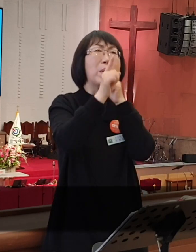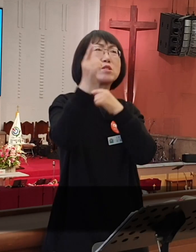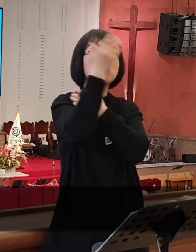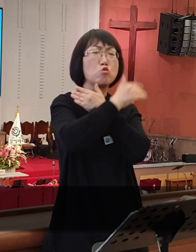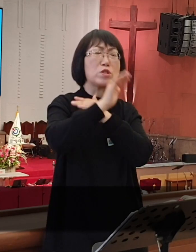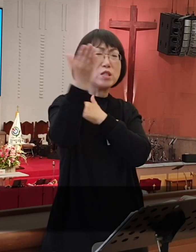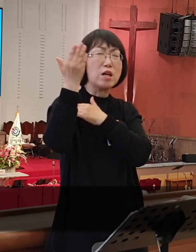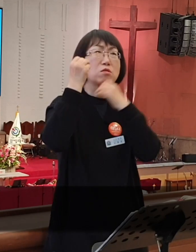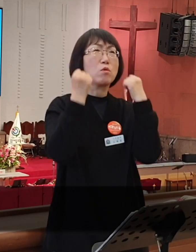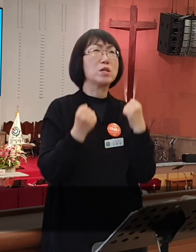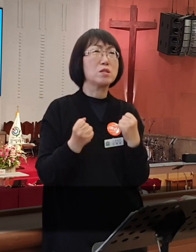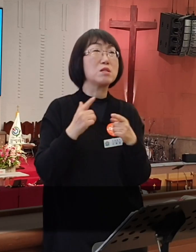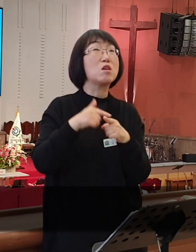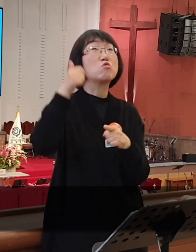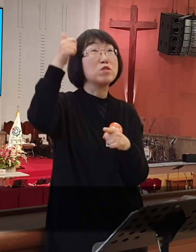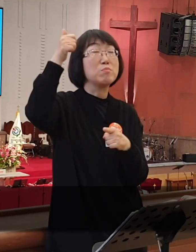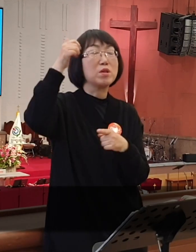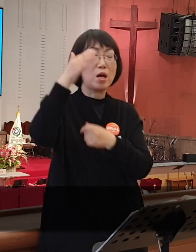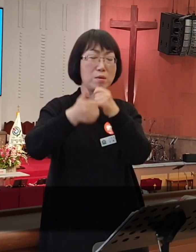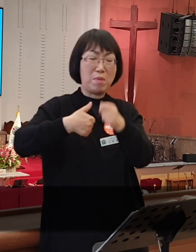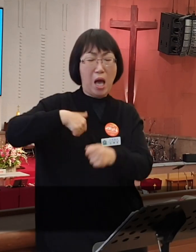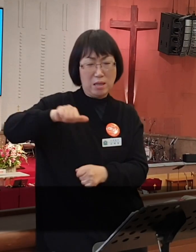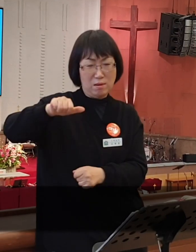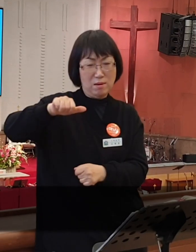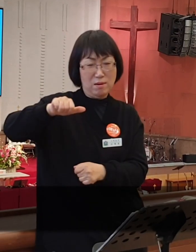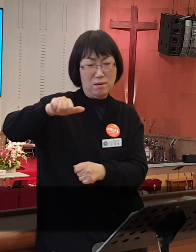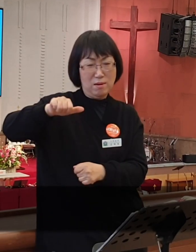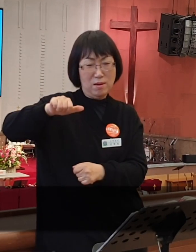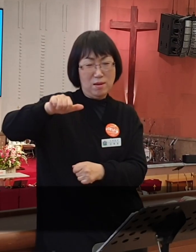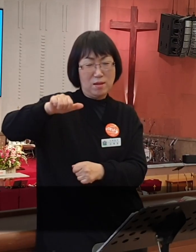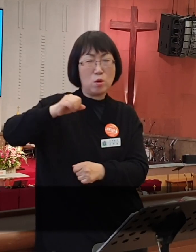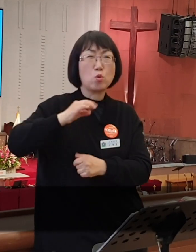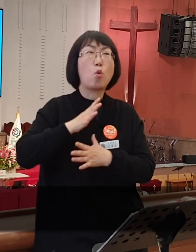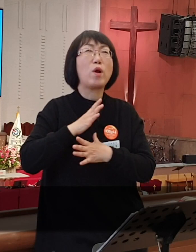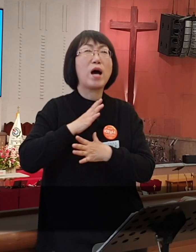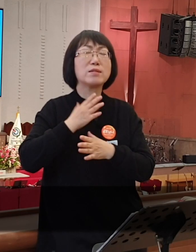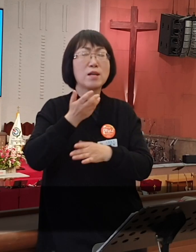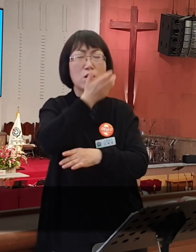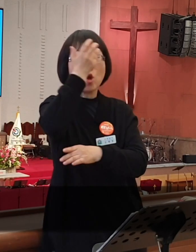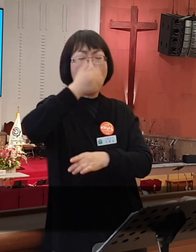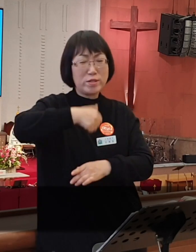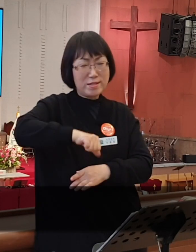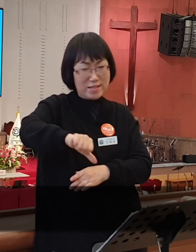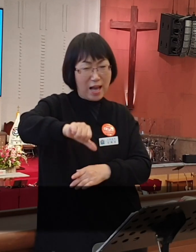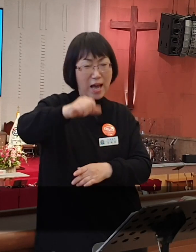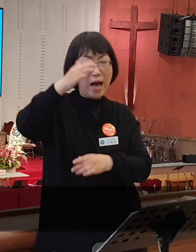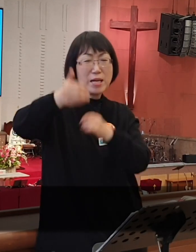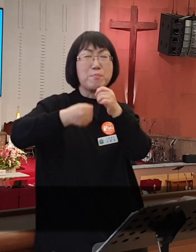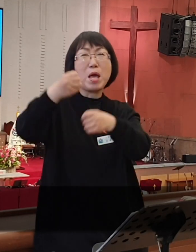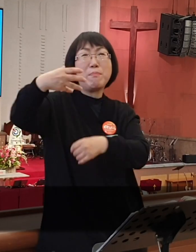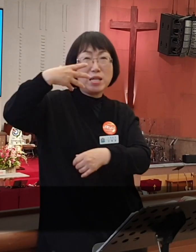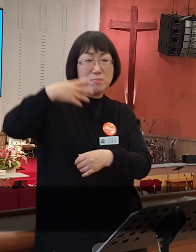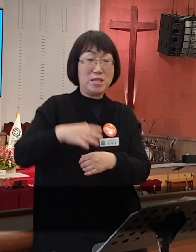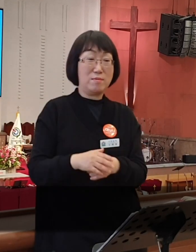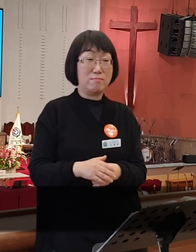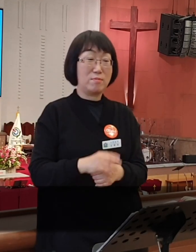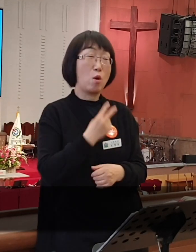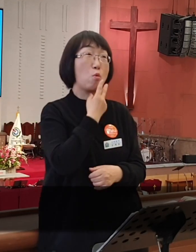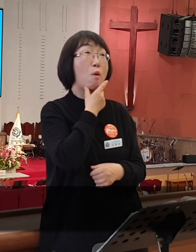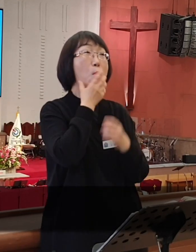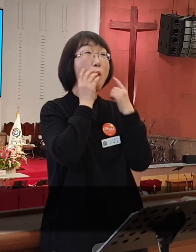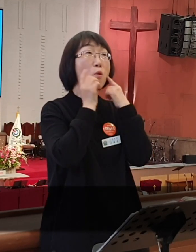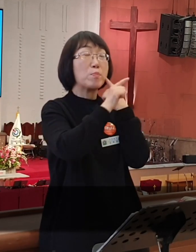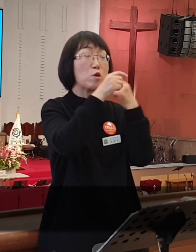거하시는 바로 그분입니다. 하나님의 아들입니다. 기 놀라우신 성자 하나님이 얘기하시는 거예요. 요한복음